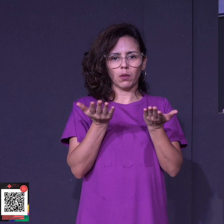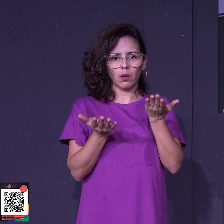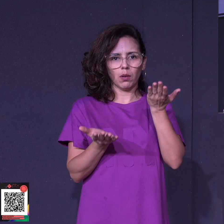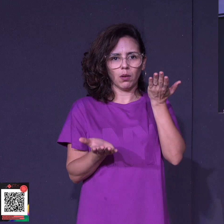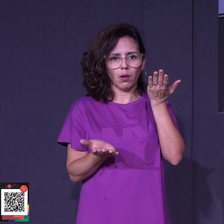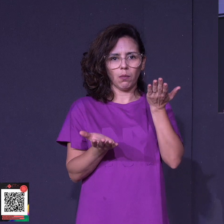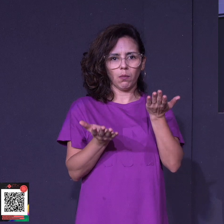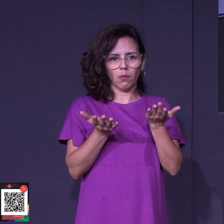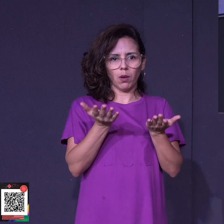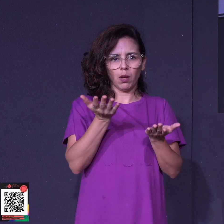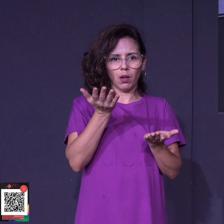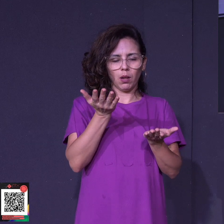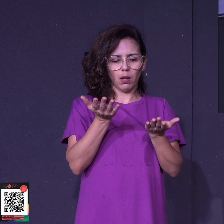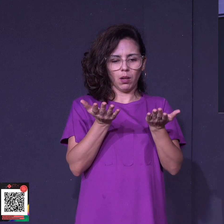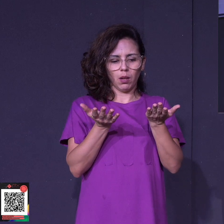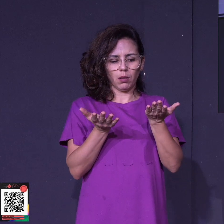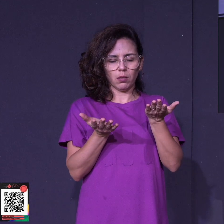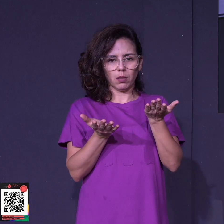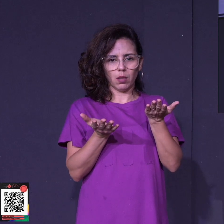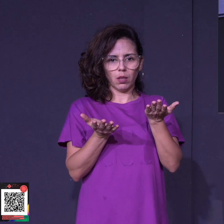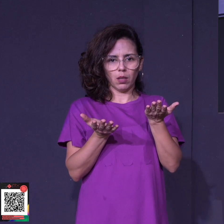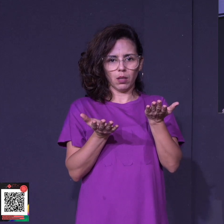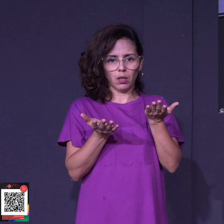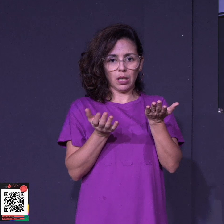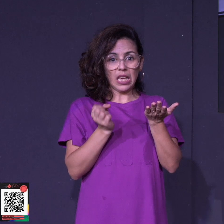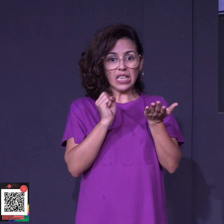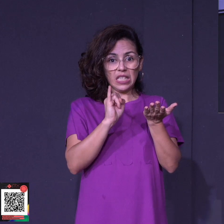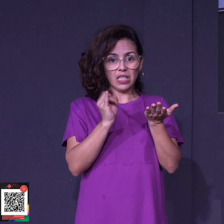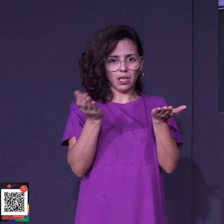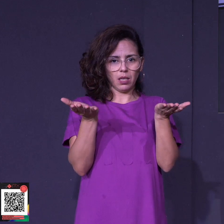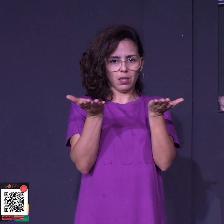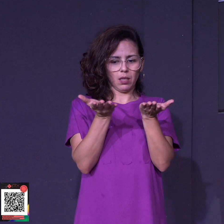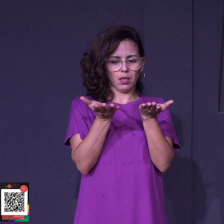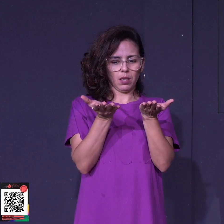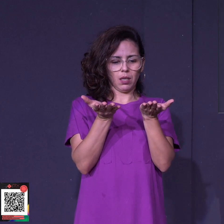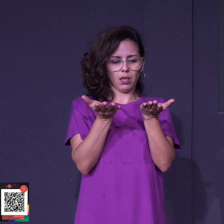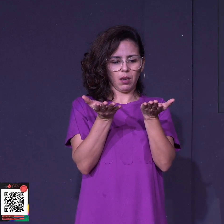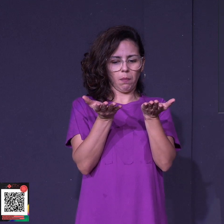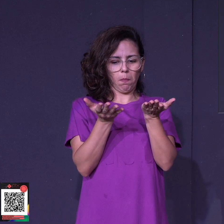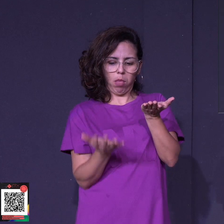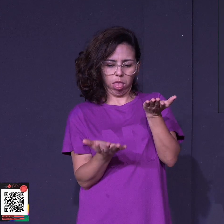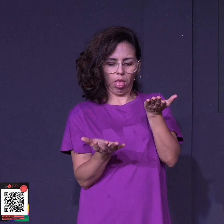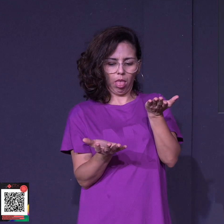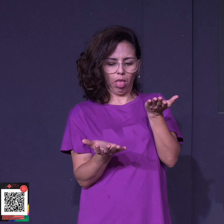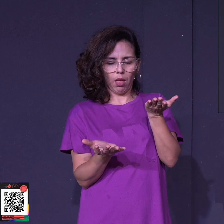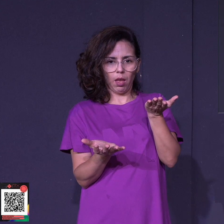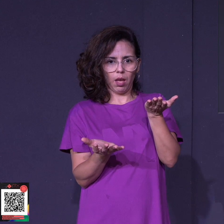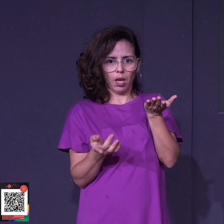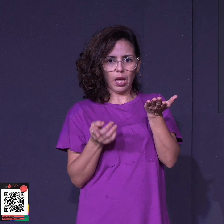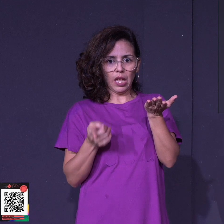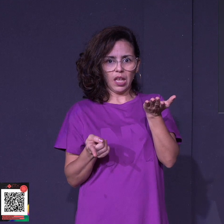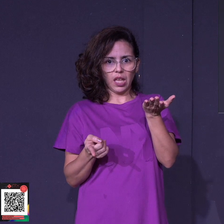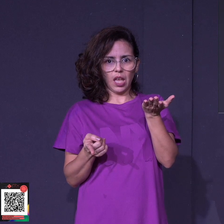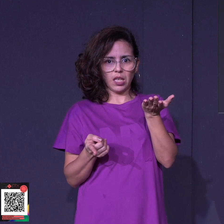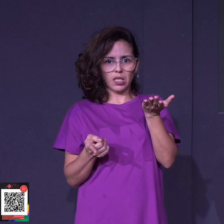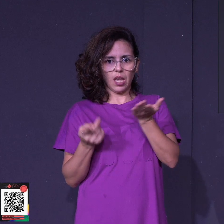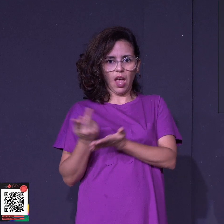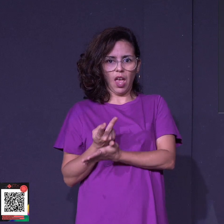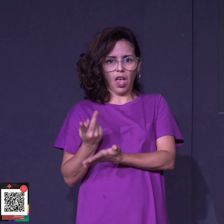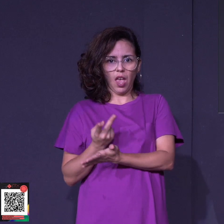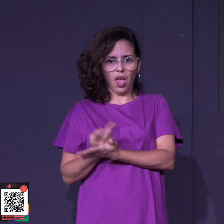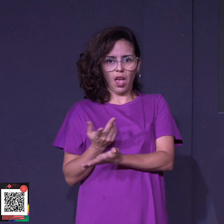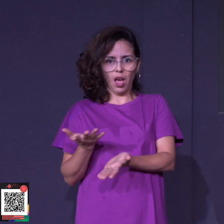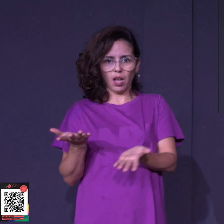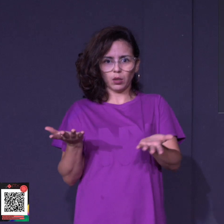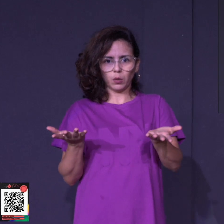achado em falta, a justiça dele entra em vigor. E quando a justiça dele entra em vigor, a